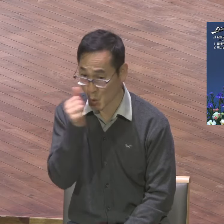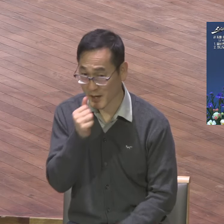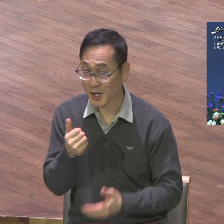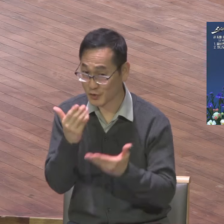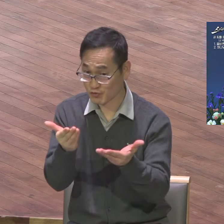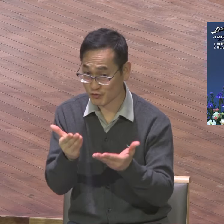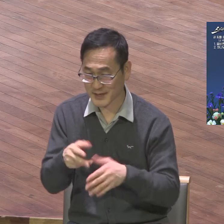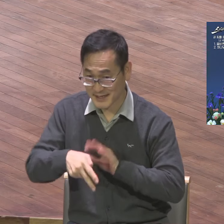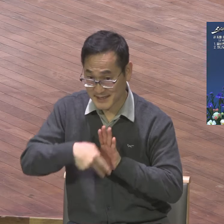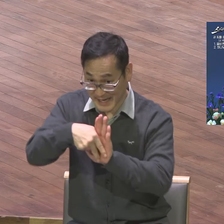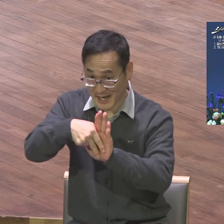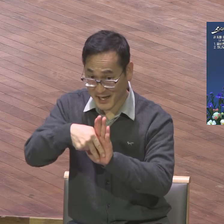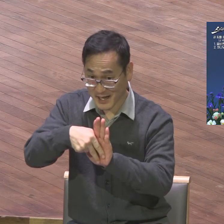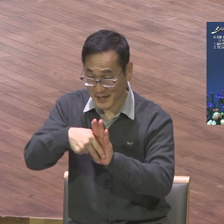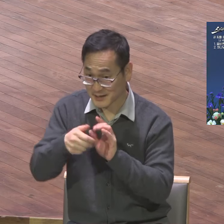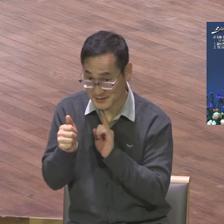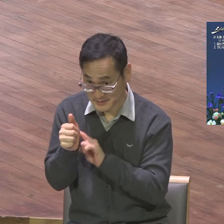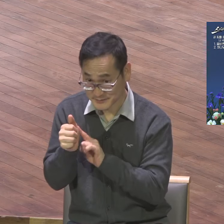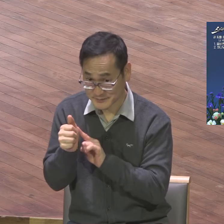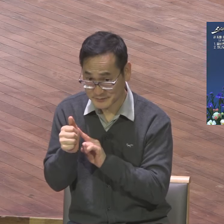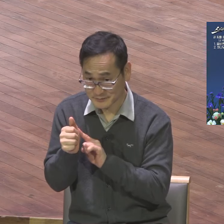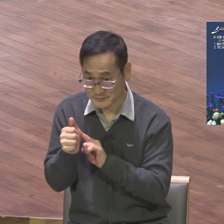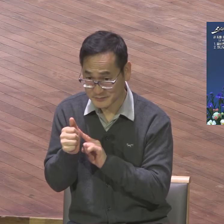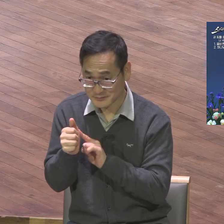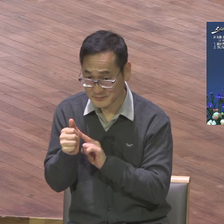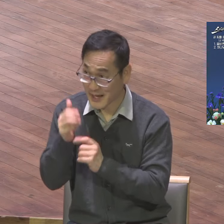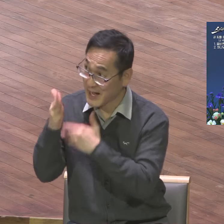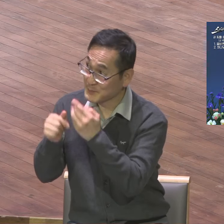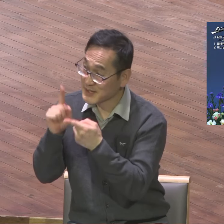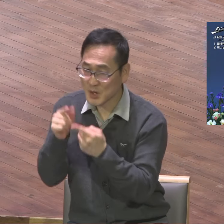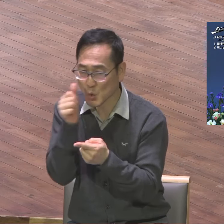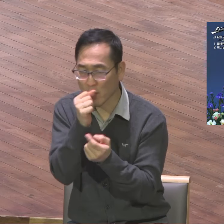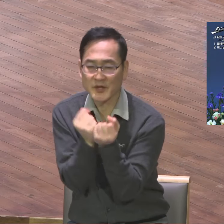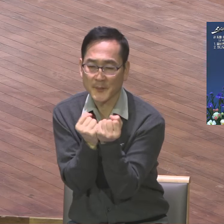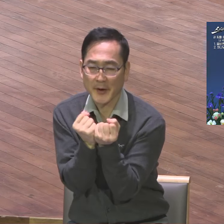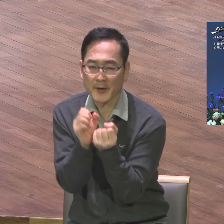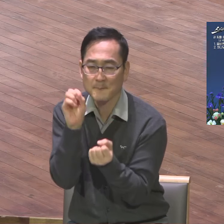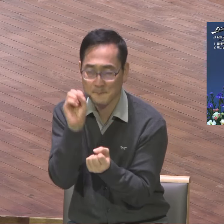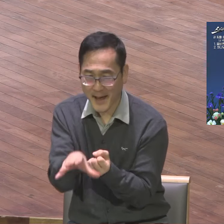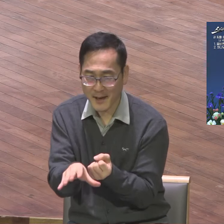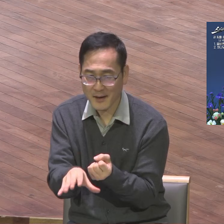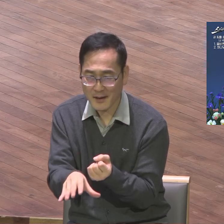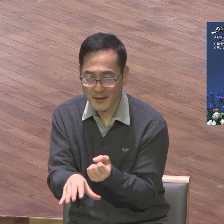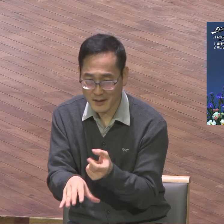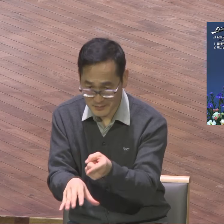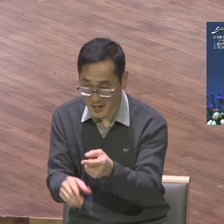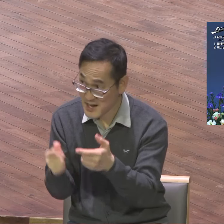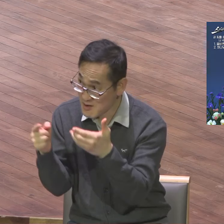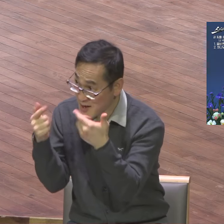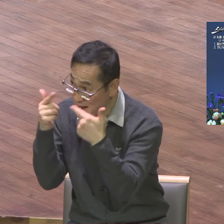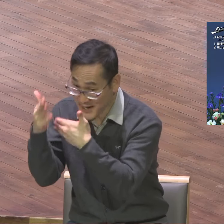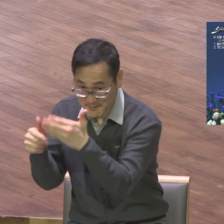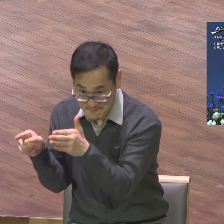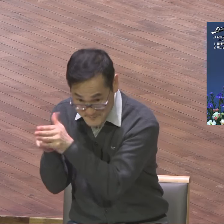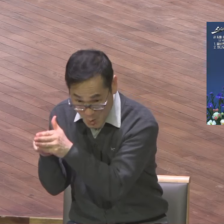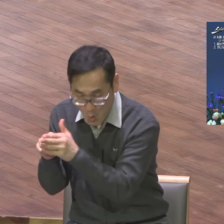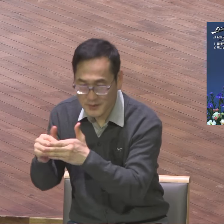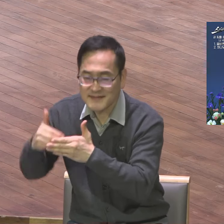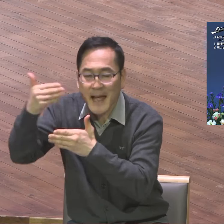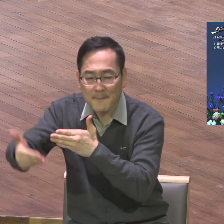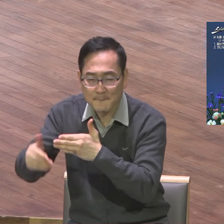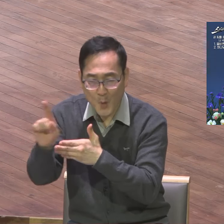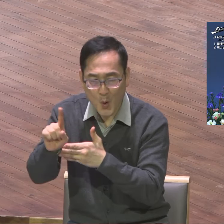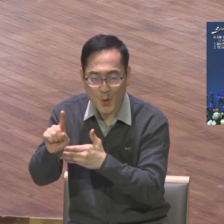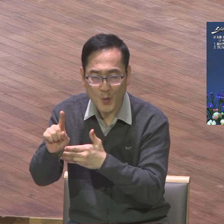이스라엘 백성들에게 강한 확신 속에서 그 다음 단계로 나아가라고 강조하고 있습니다. 자,